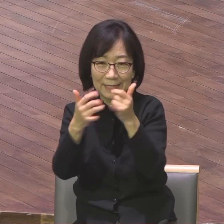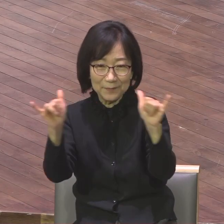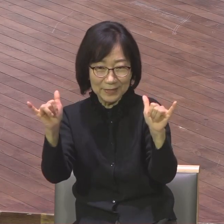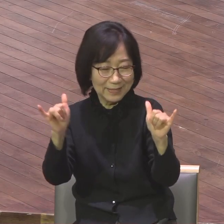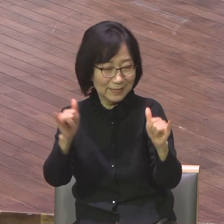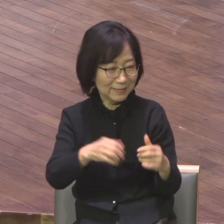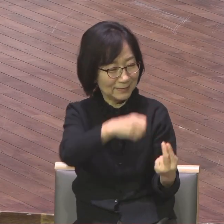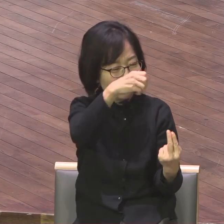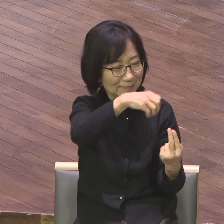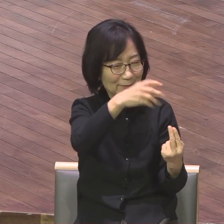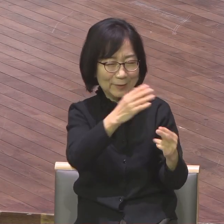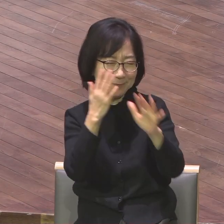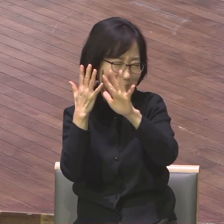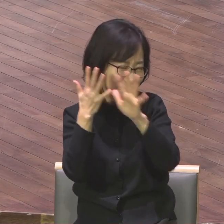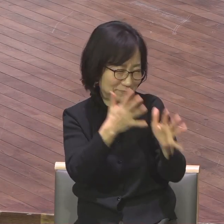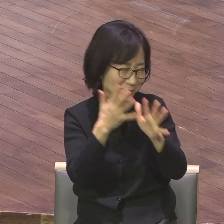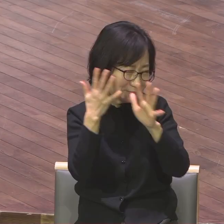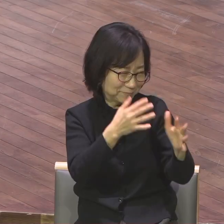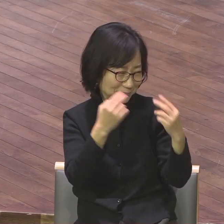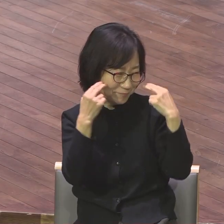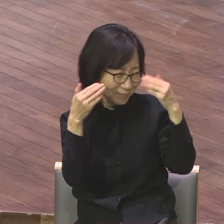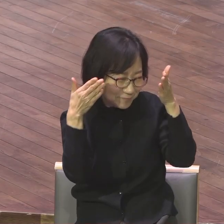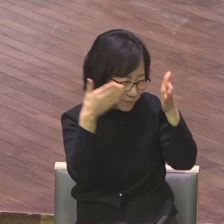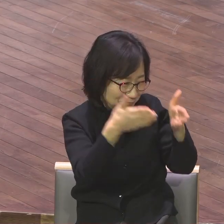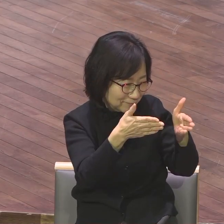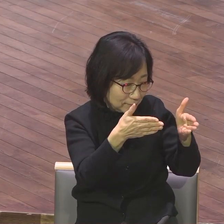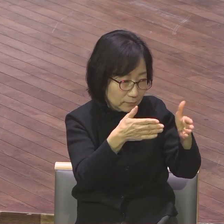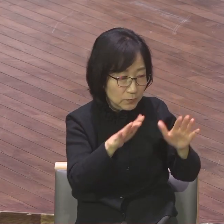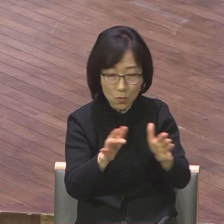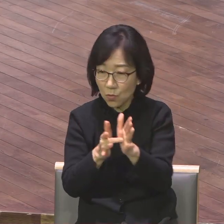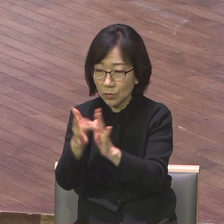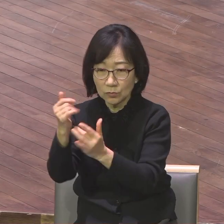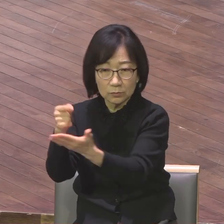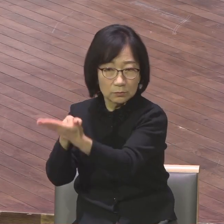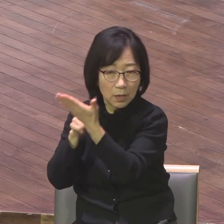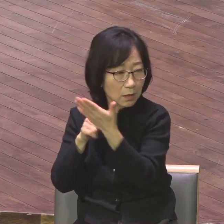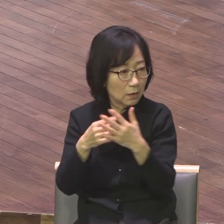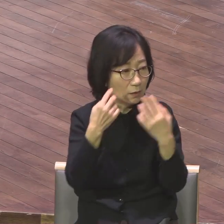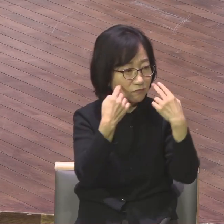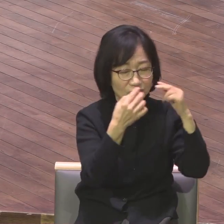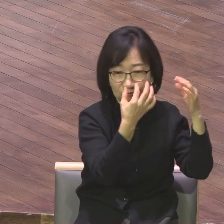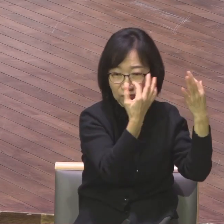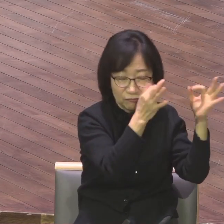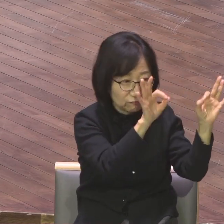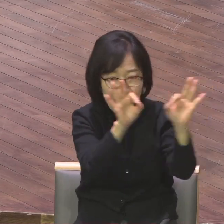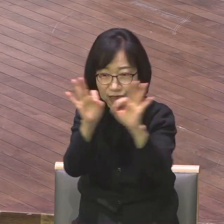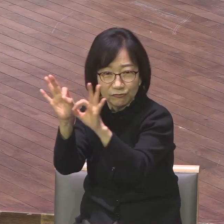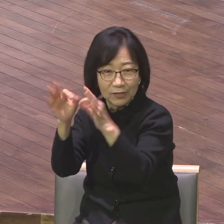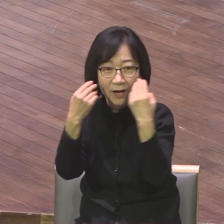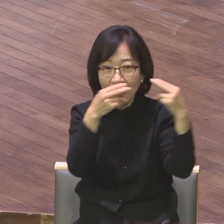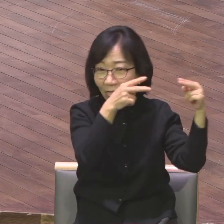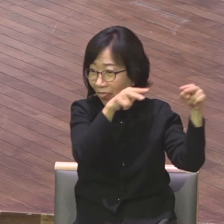예수님께로 향하게 됩니다. 그래서 세례요한을 찾는 사람들이 발걸음이 뜸해져 버렸어요.